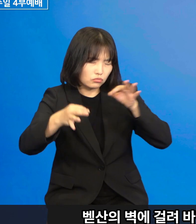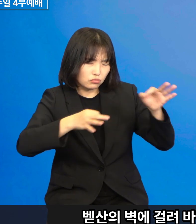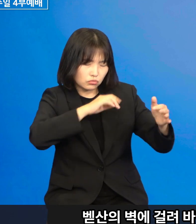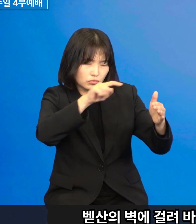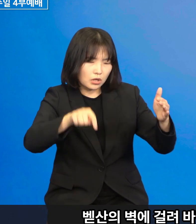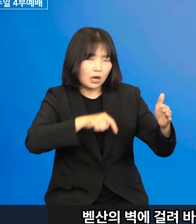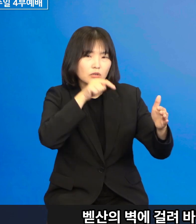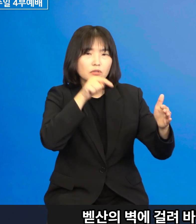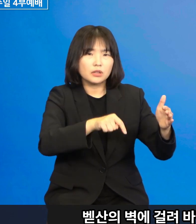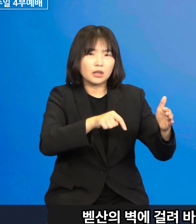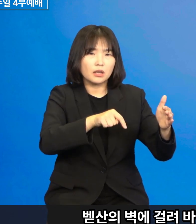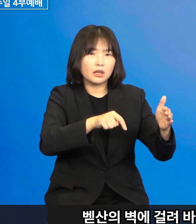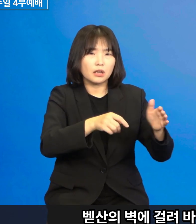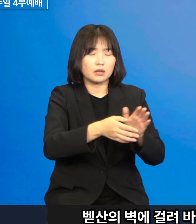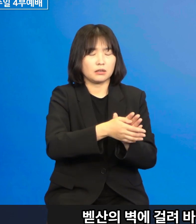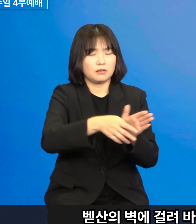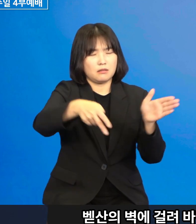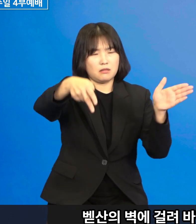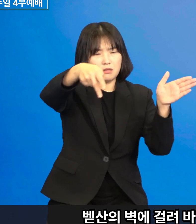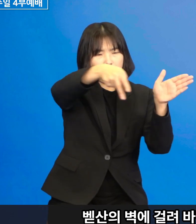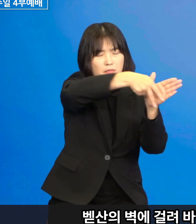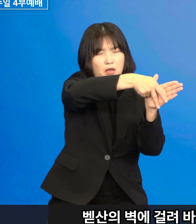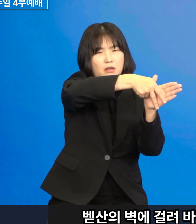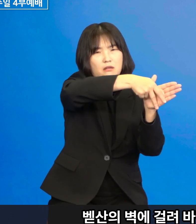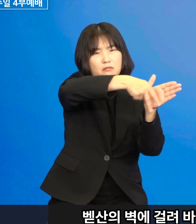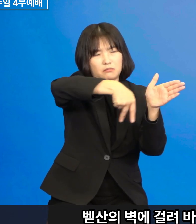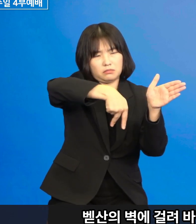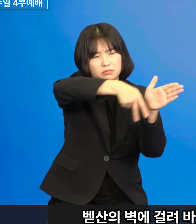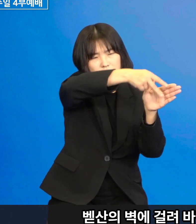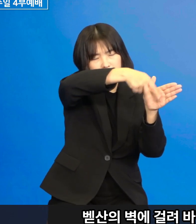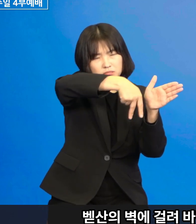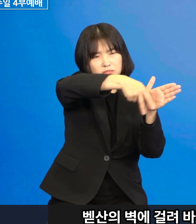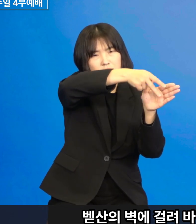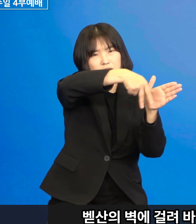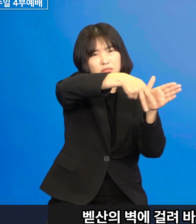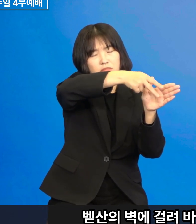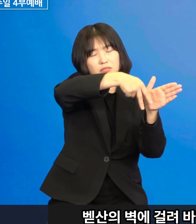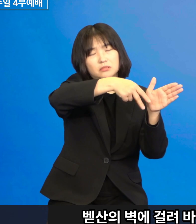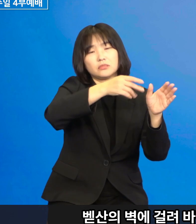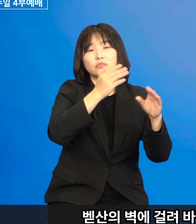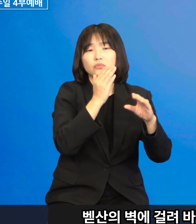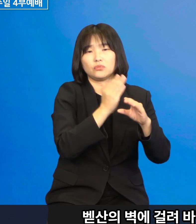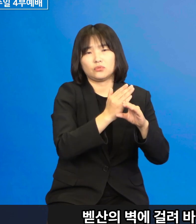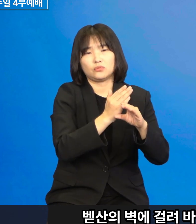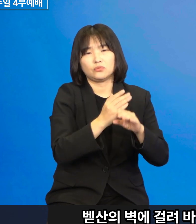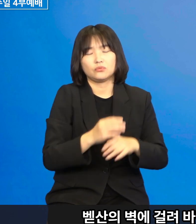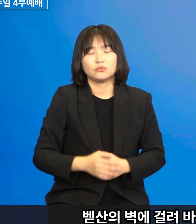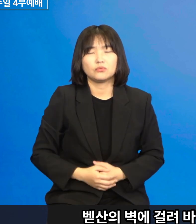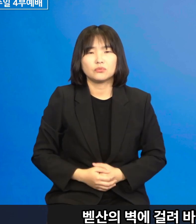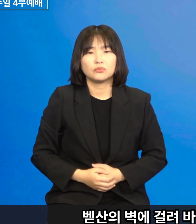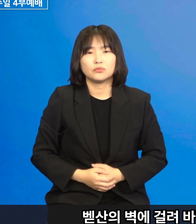속에 벳산의 벽에 걸려 바람에 따라 흔들리고 있었다.